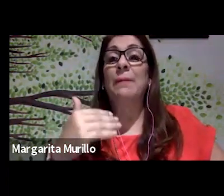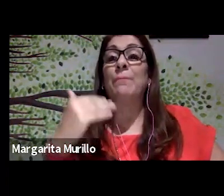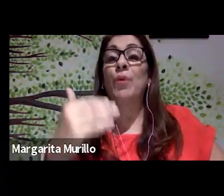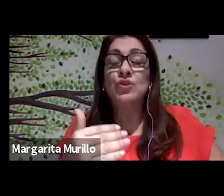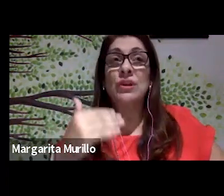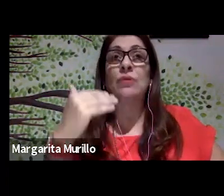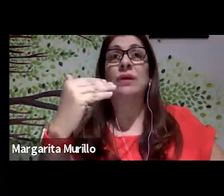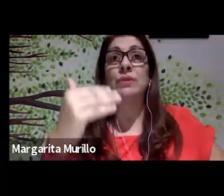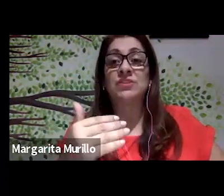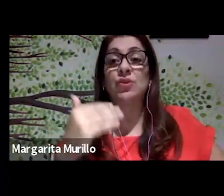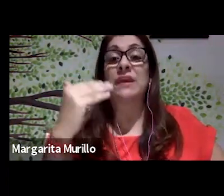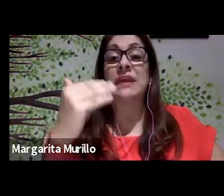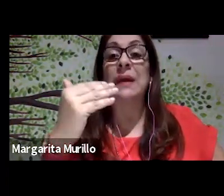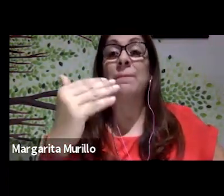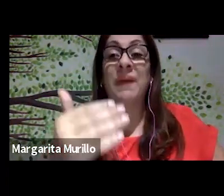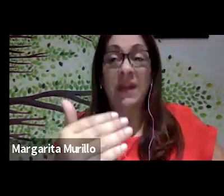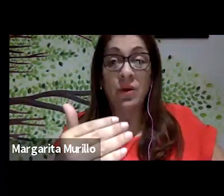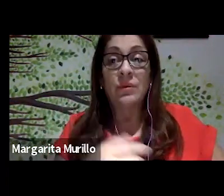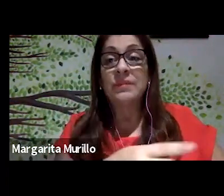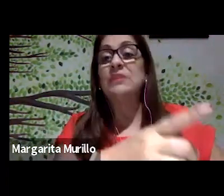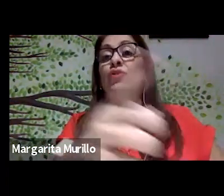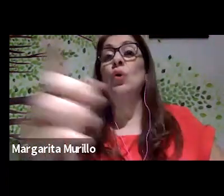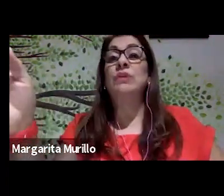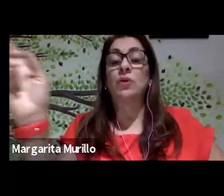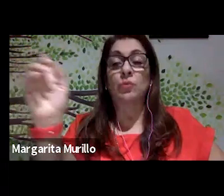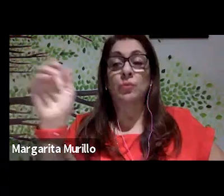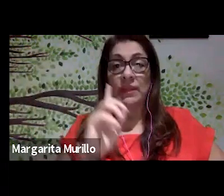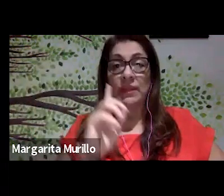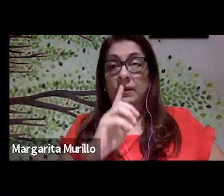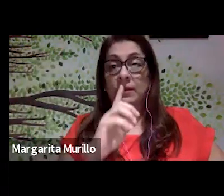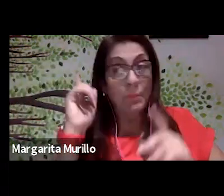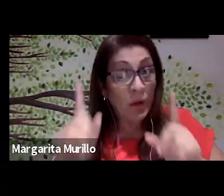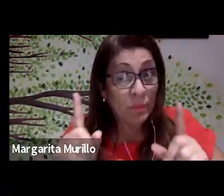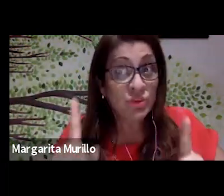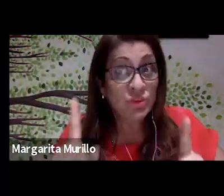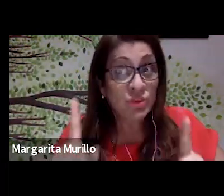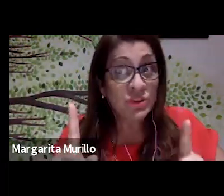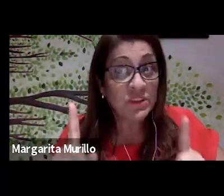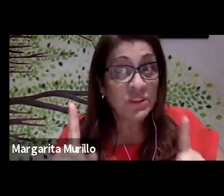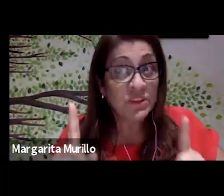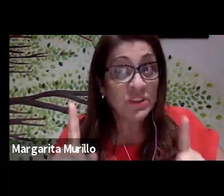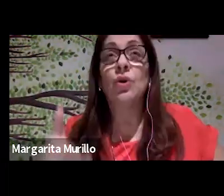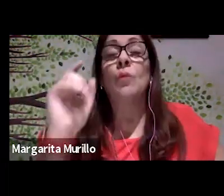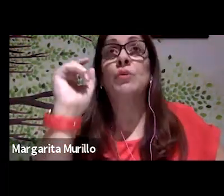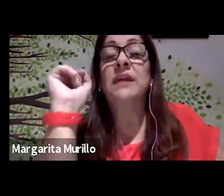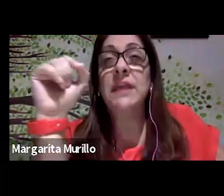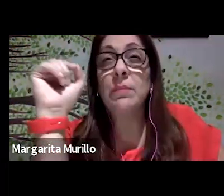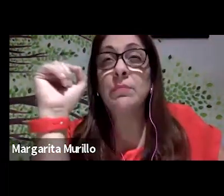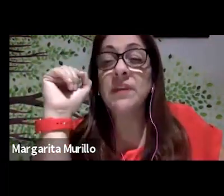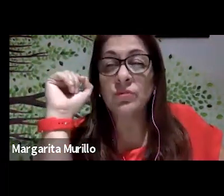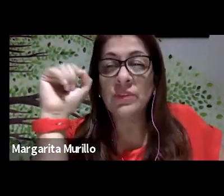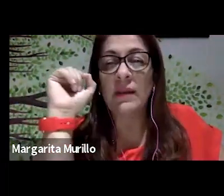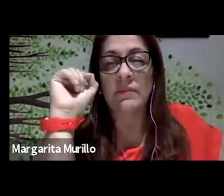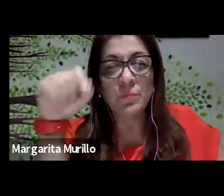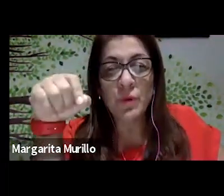del apoyo la colaboración y el apego de toda una comunidad póngale mucha atención a esto porque